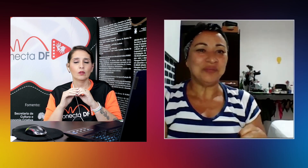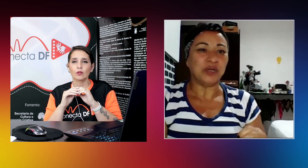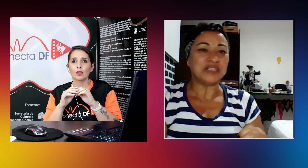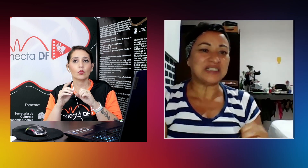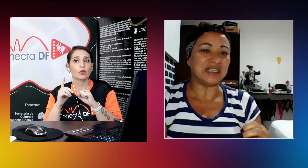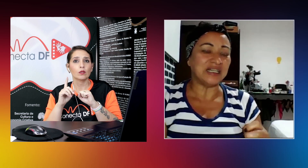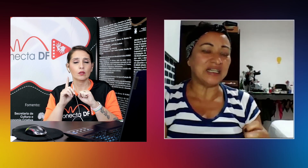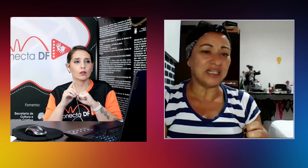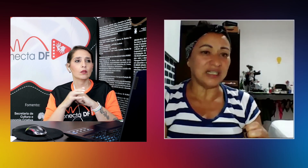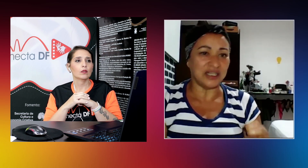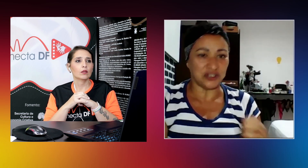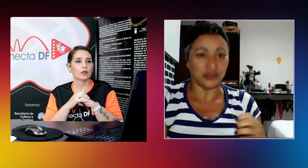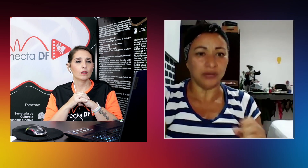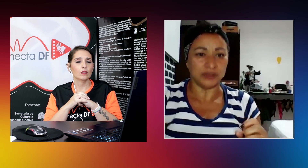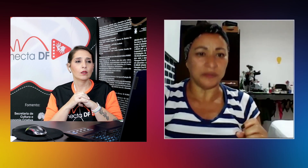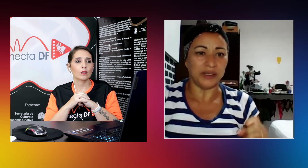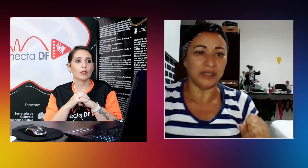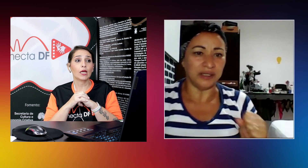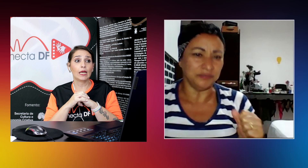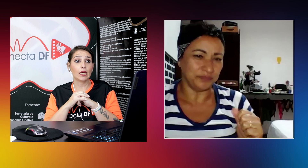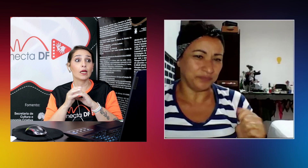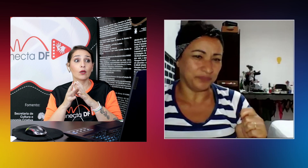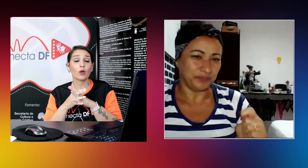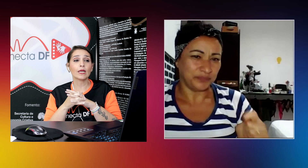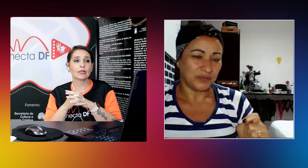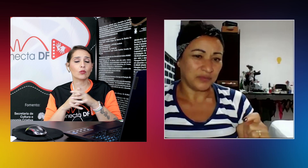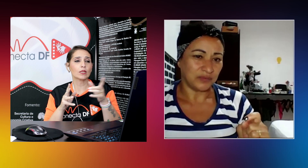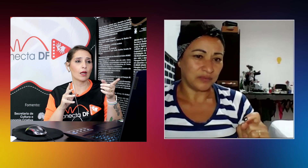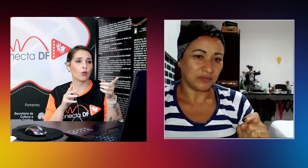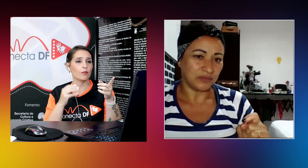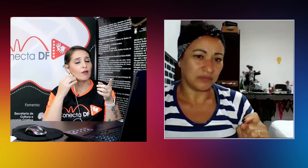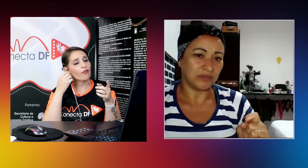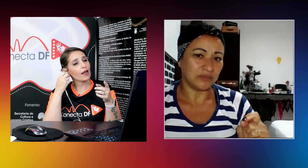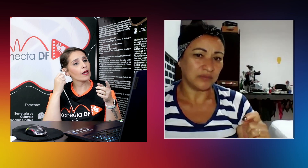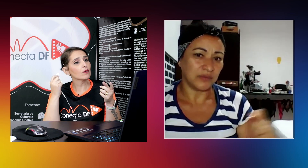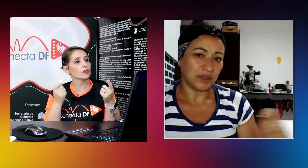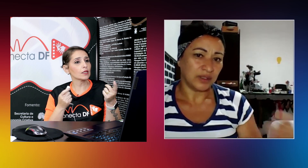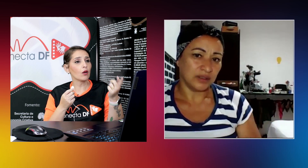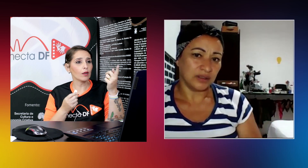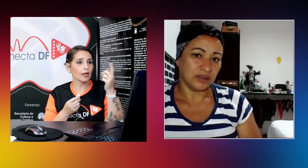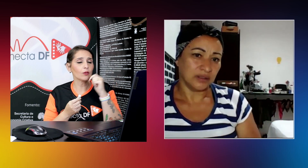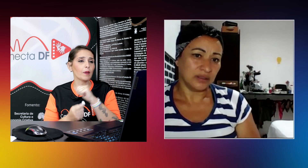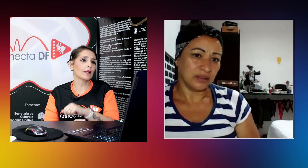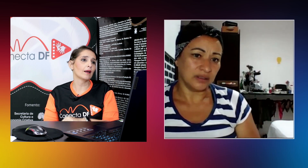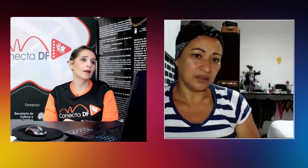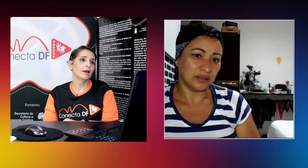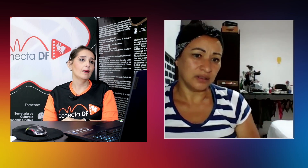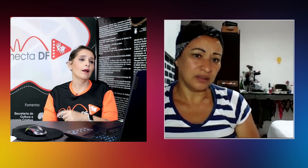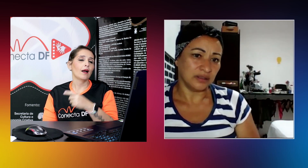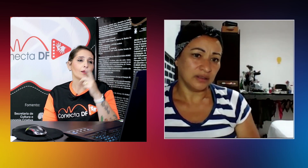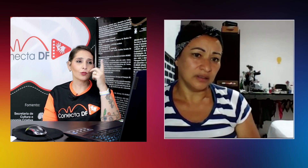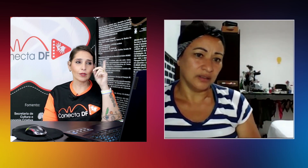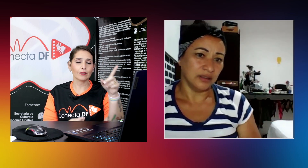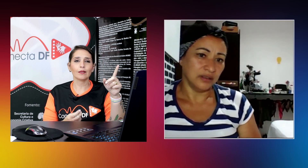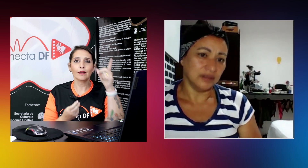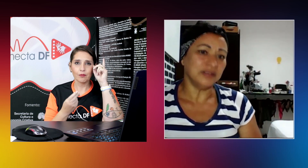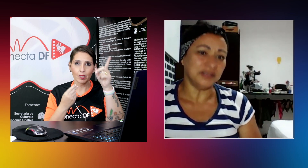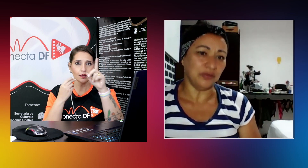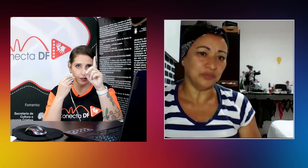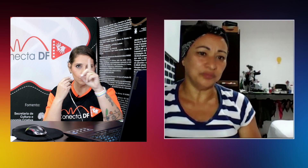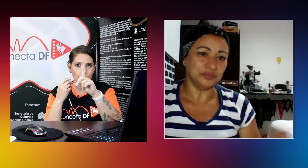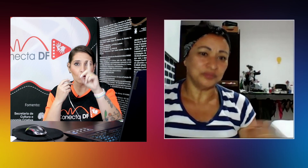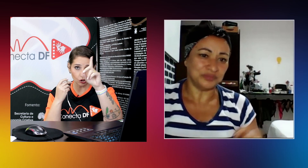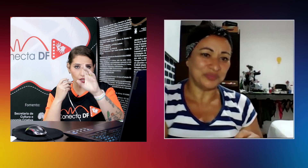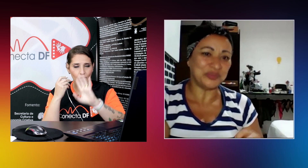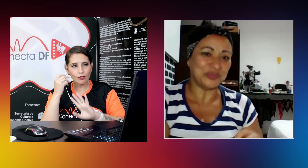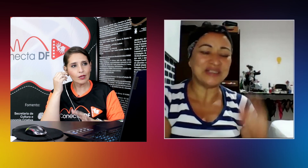também. Pode ser regional também, né? Eu conheci o sinal, me falaram o sinal lá no Pará. Aí eu tô tentando lembrar